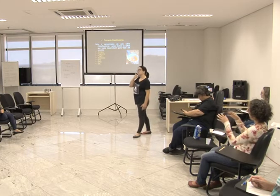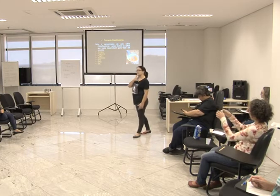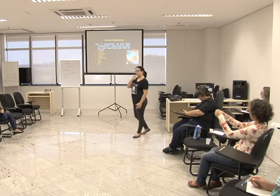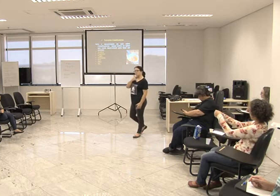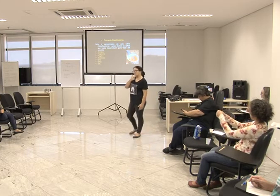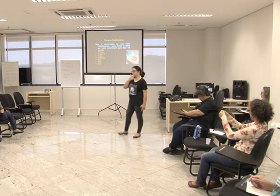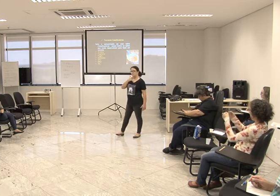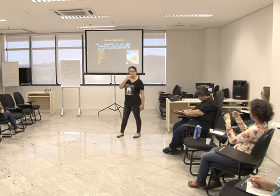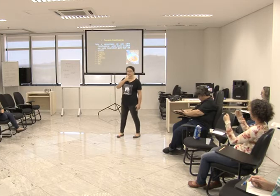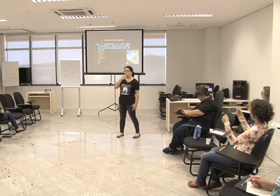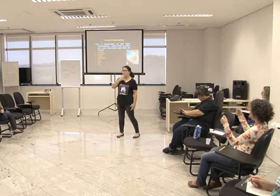Queijo.